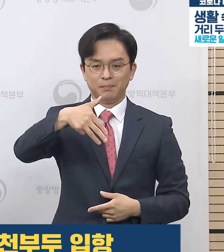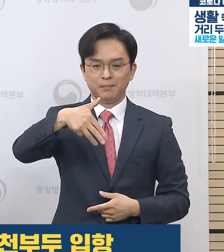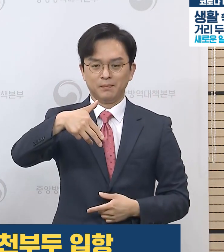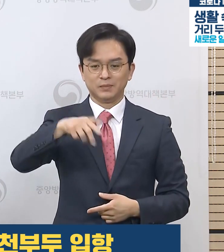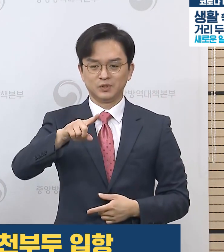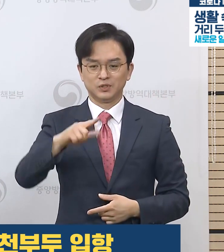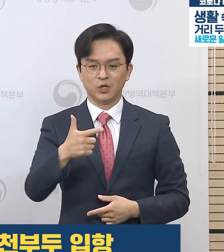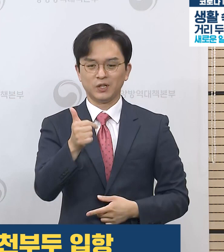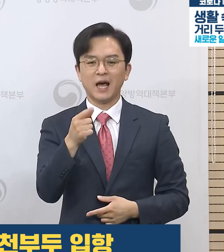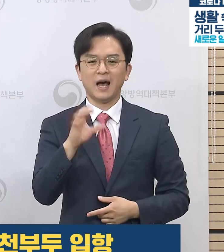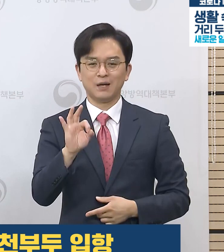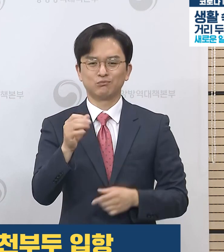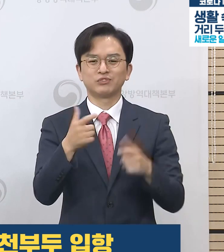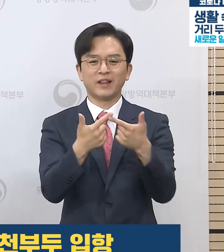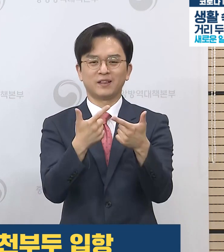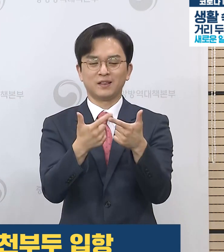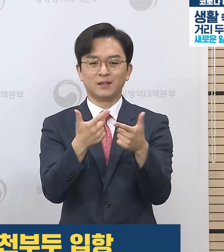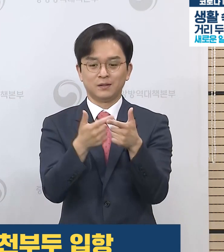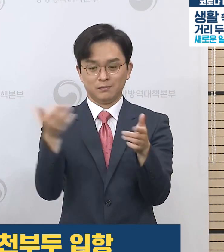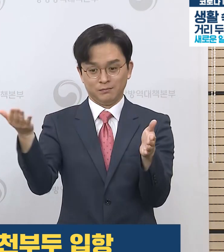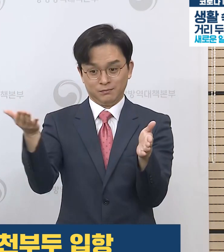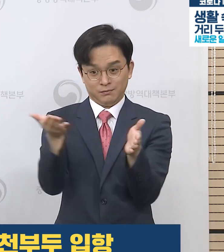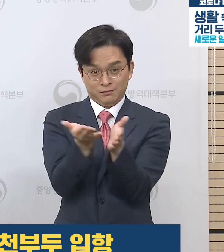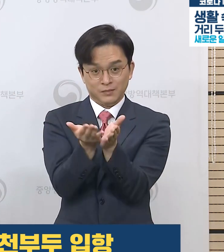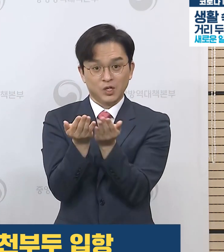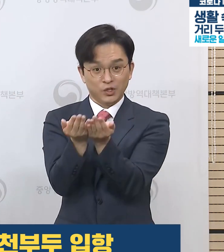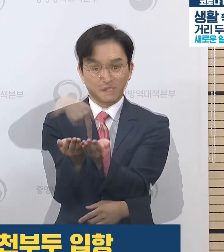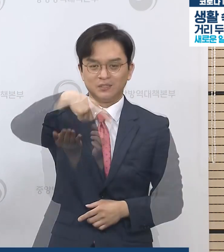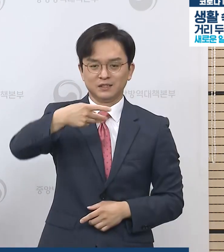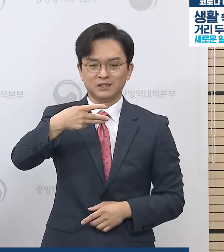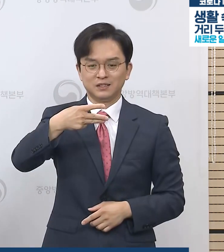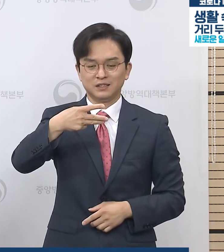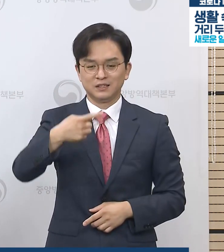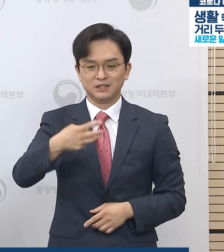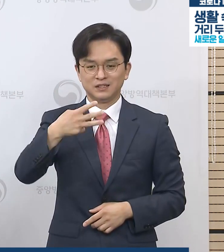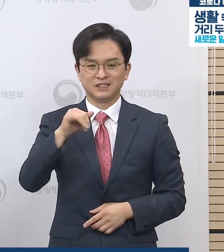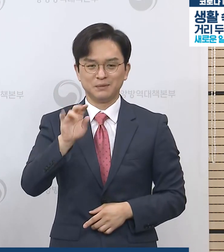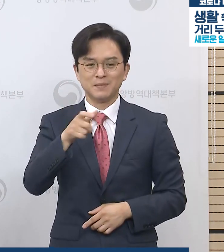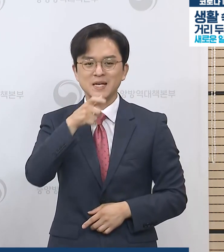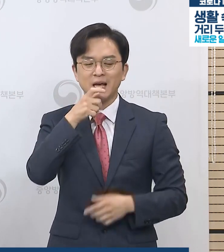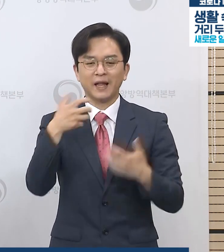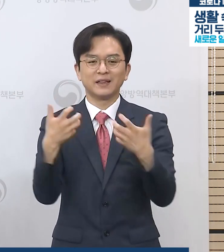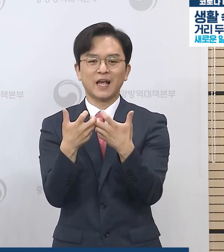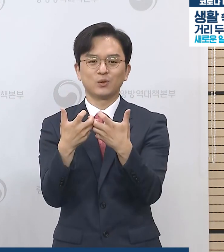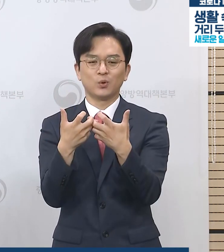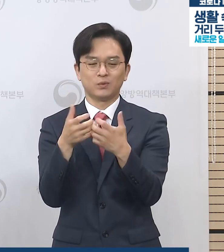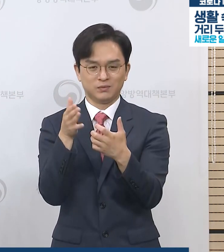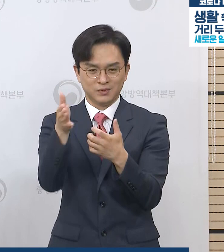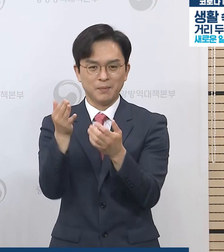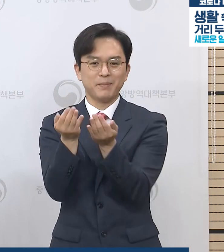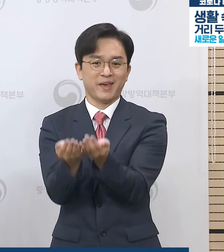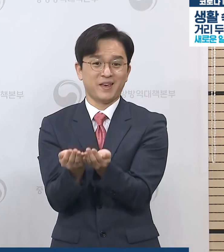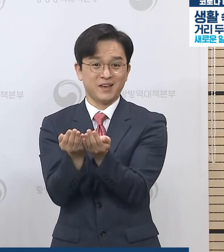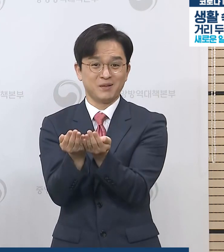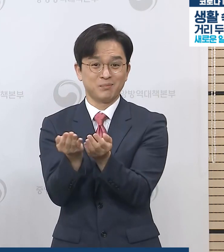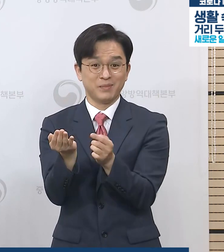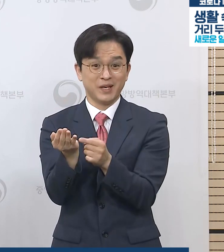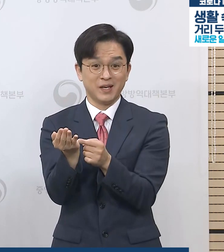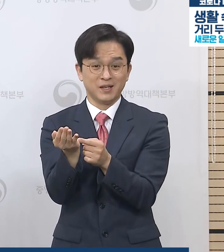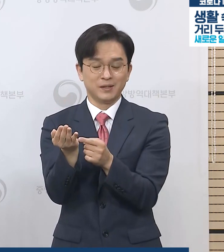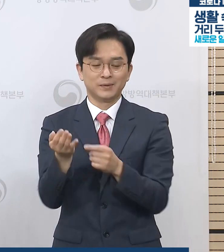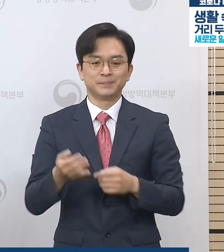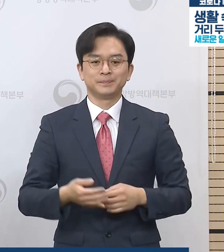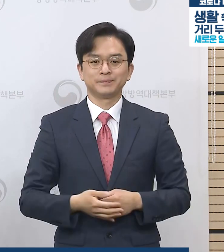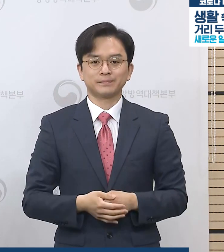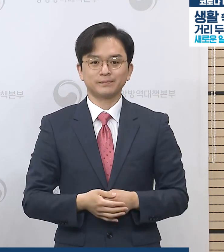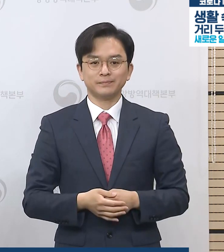입항한 러시아 국적 선박 아이스 스트림, 해당 선박에 대한 검역 조사 중에